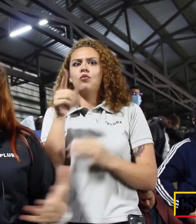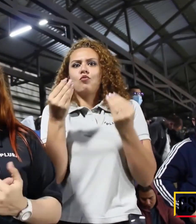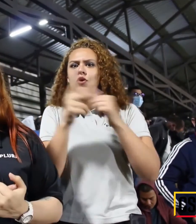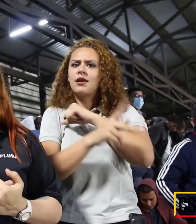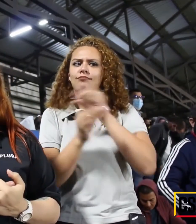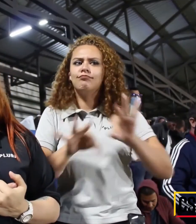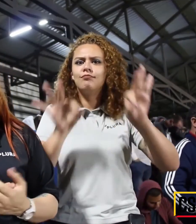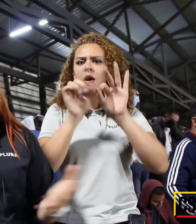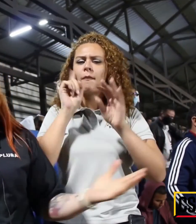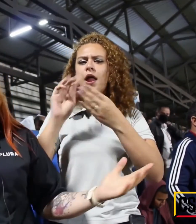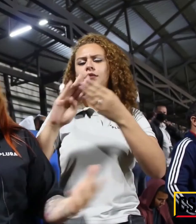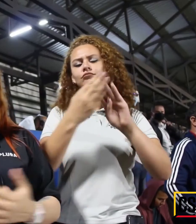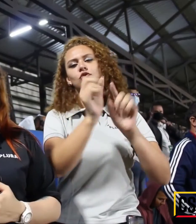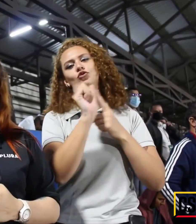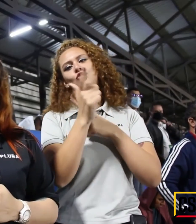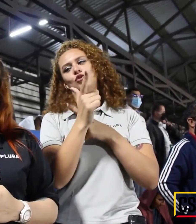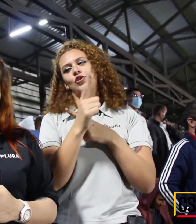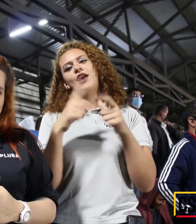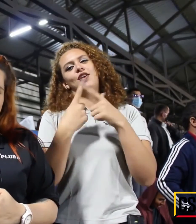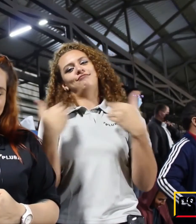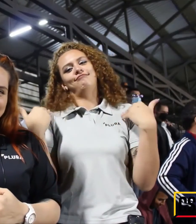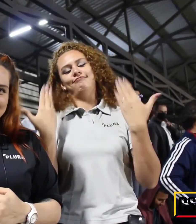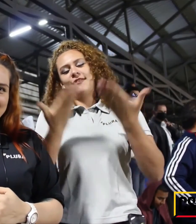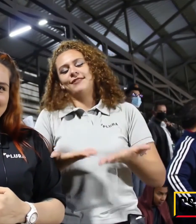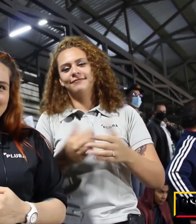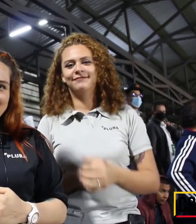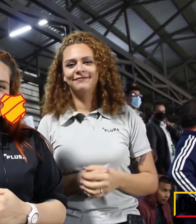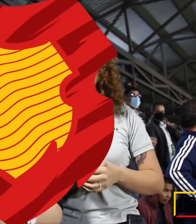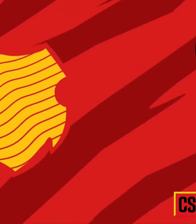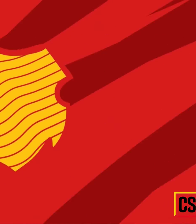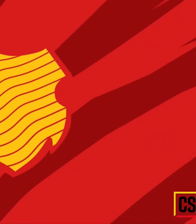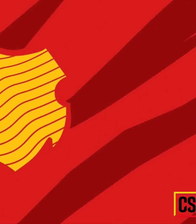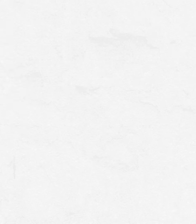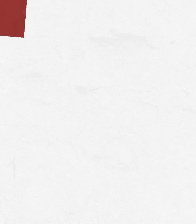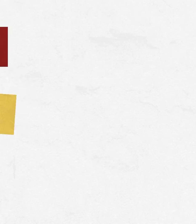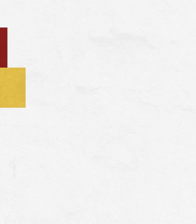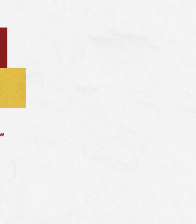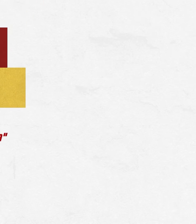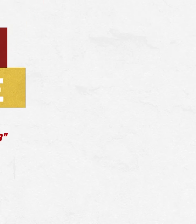importantes para la sociedad. Así que pues encantada de la vida de estar acá.